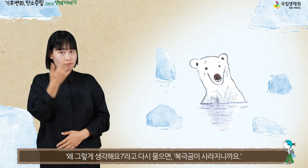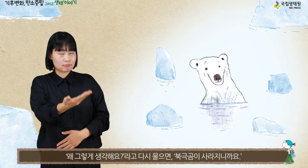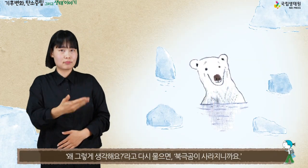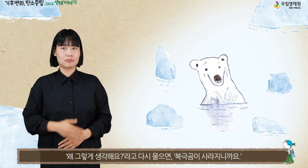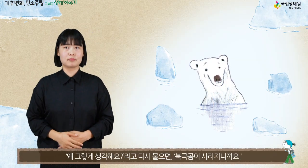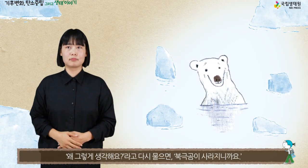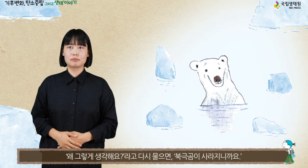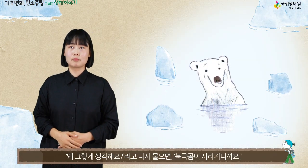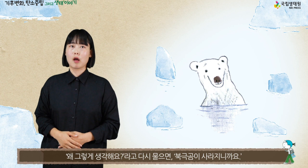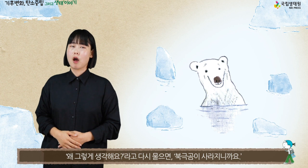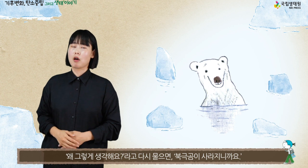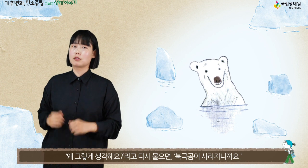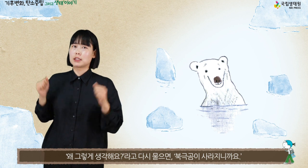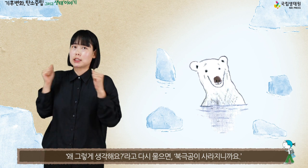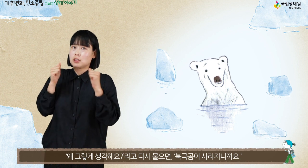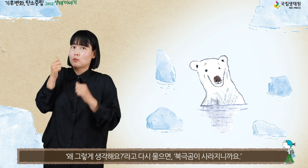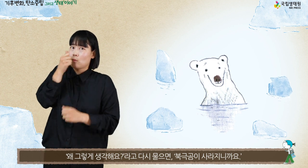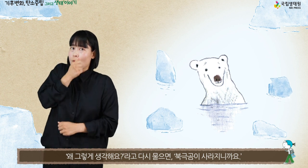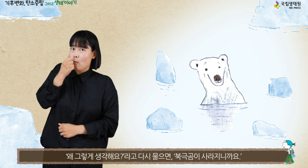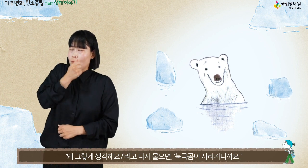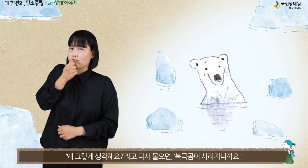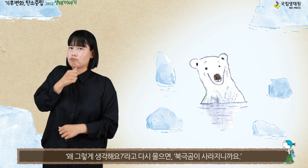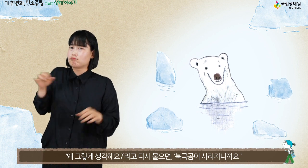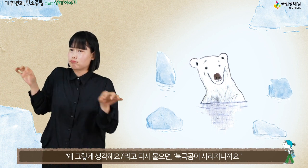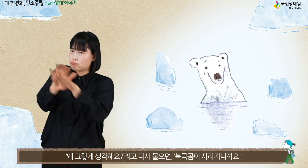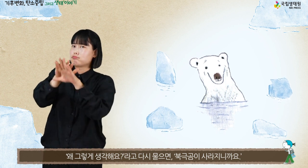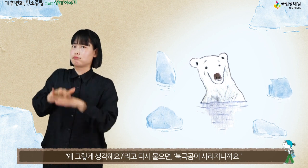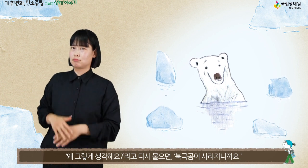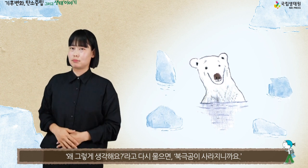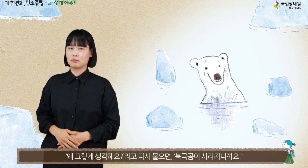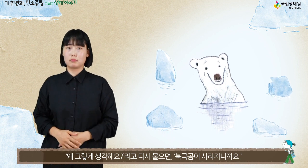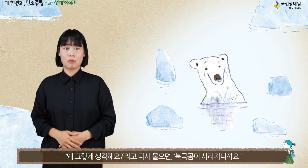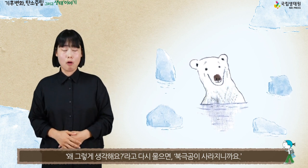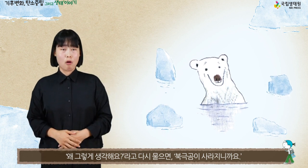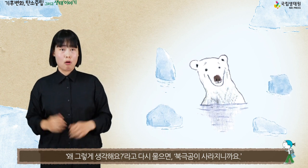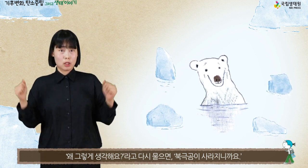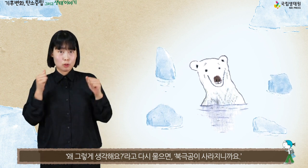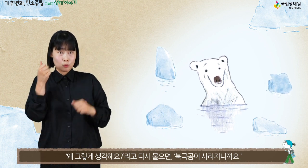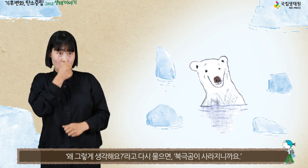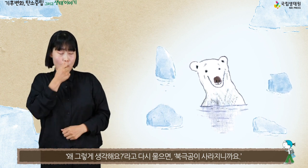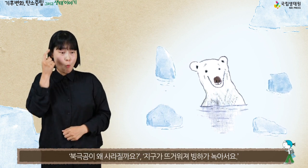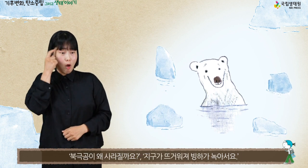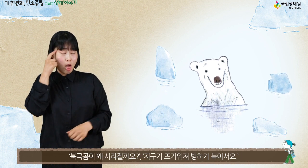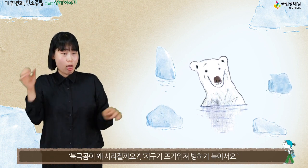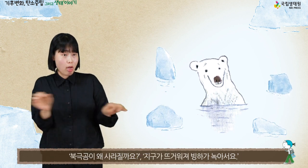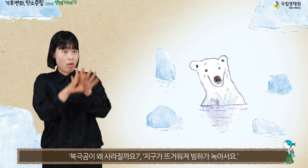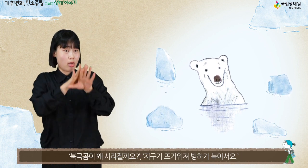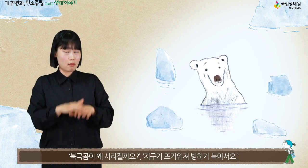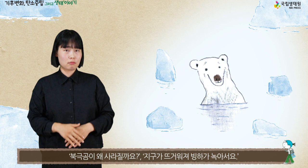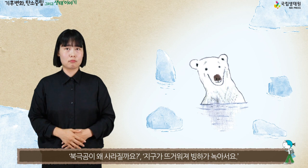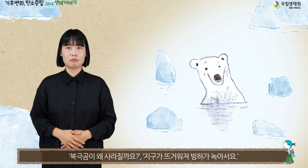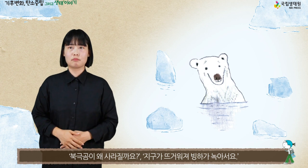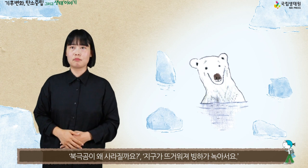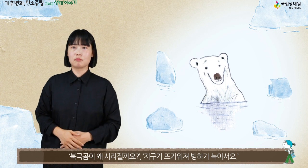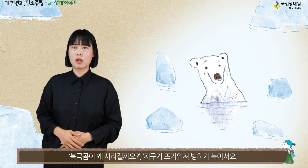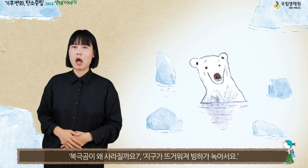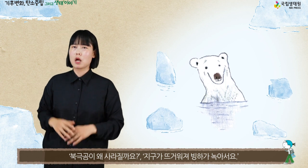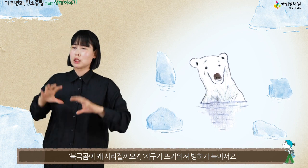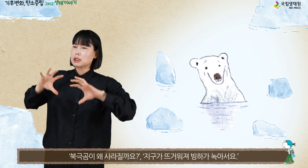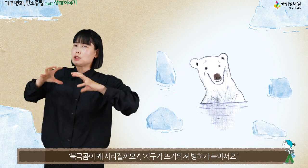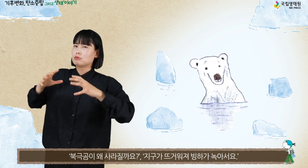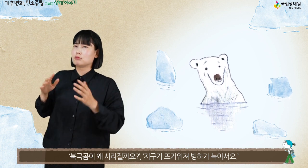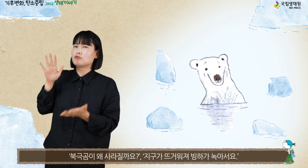왜 그렇게 생각해요? 라고 다시 물으면 북극곰이 사라지니까요. 북극곰이 왜